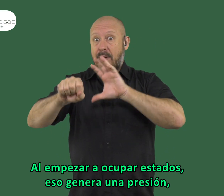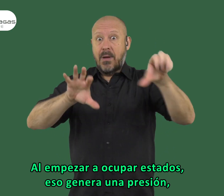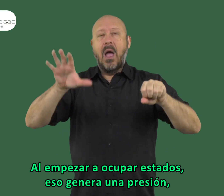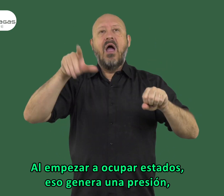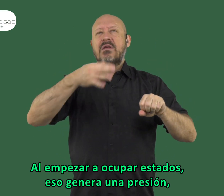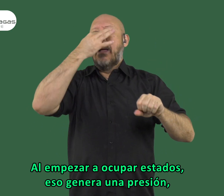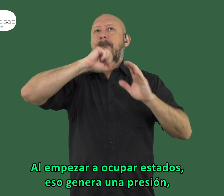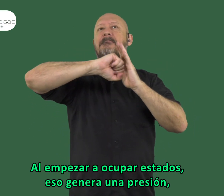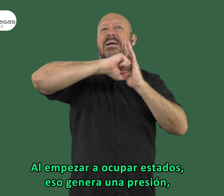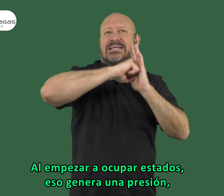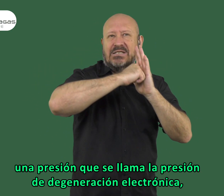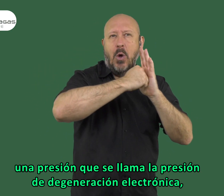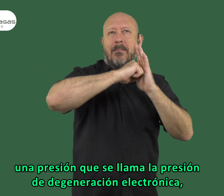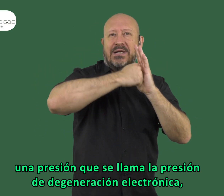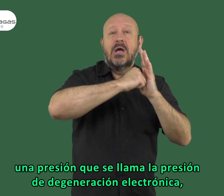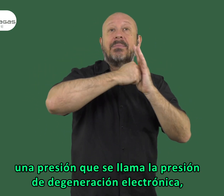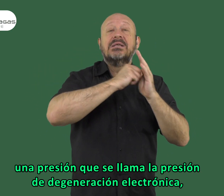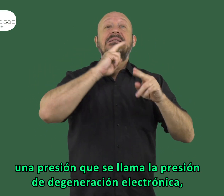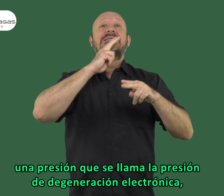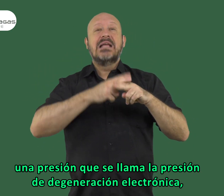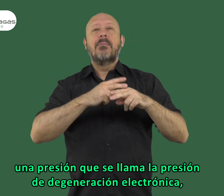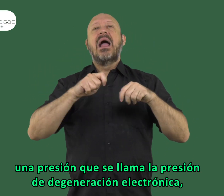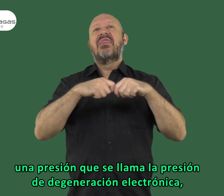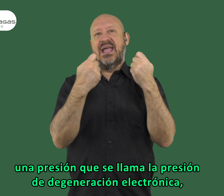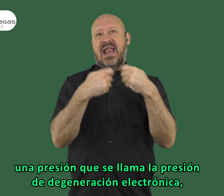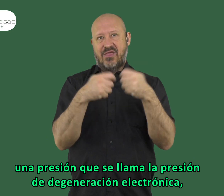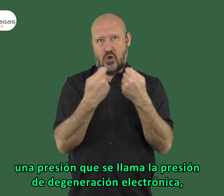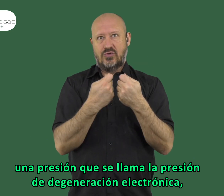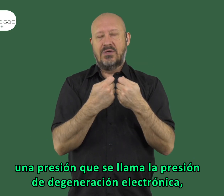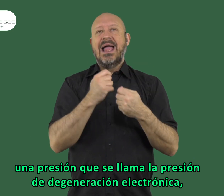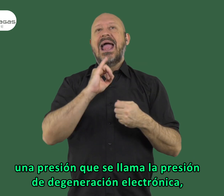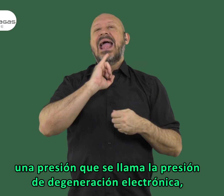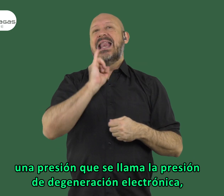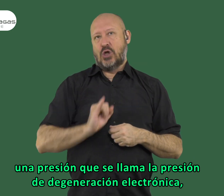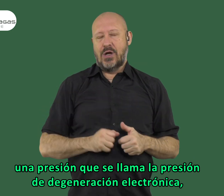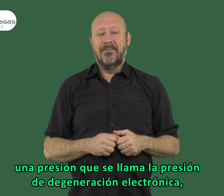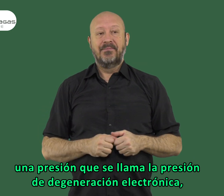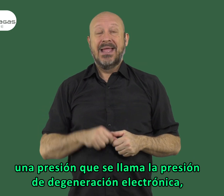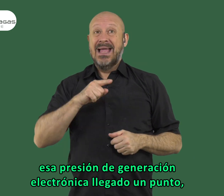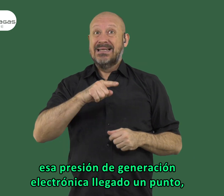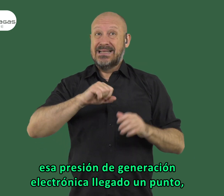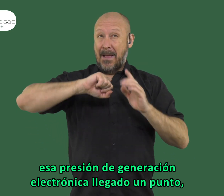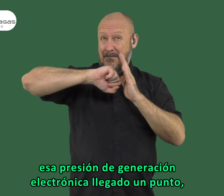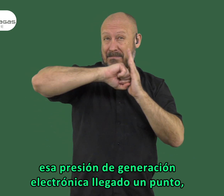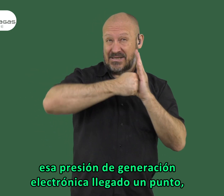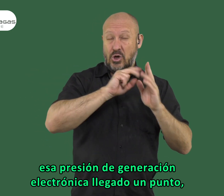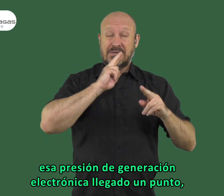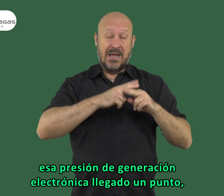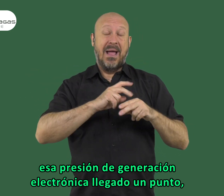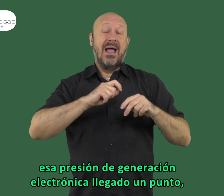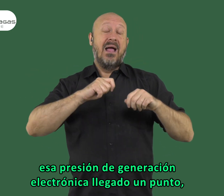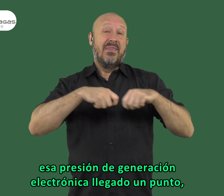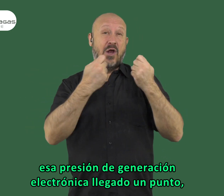eso genera una presión que se llama presión de degeneración electrónica. Esa presión de